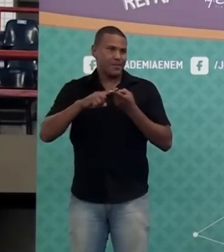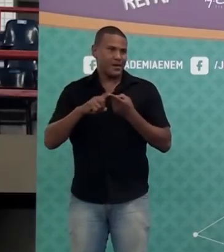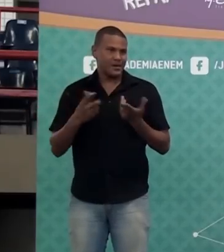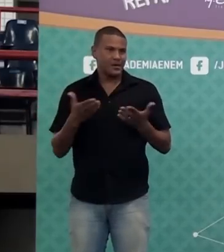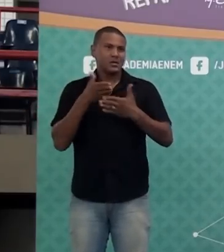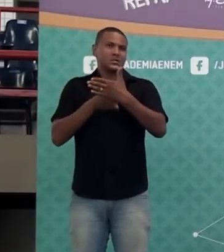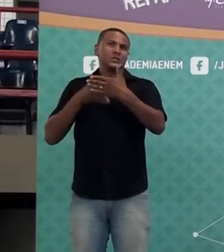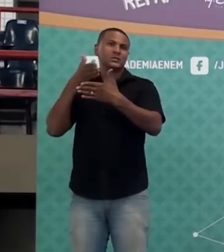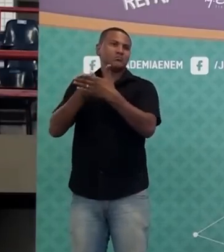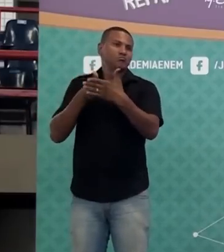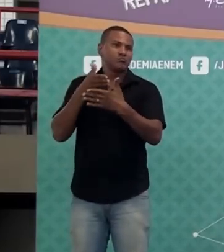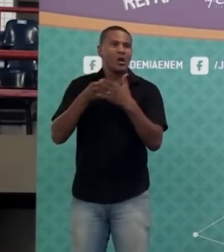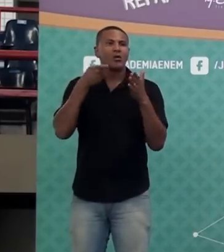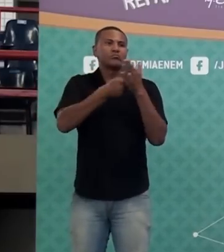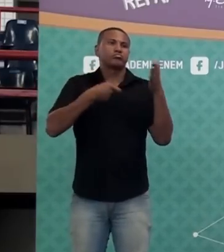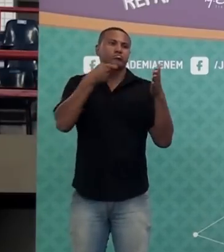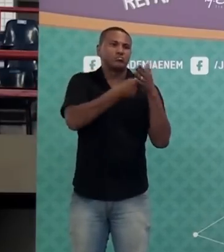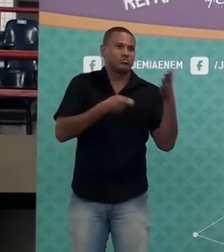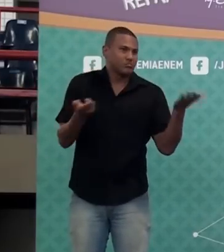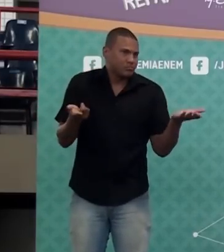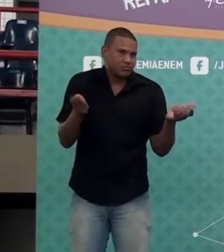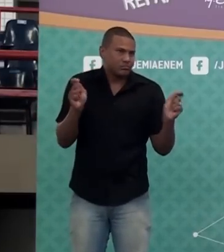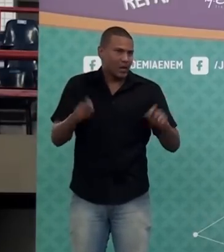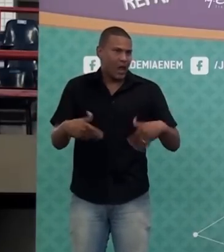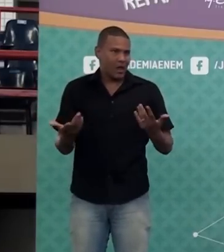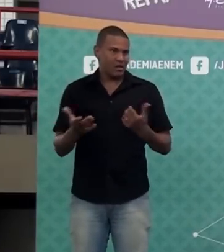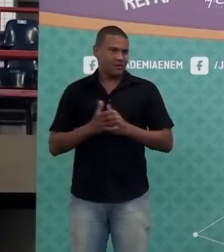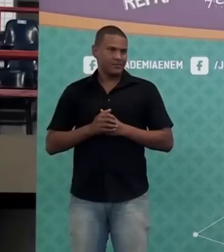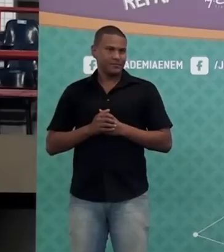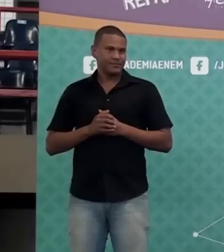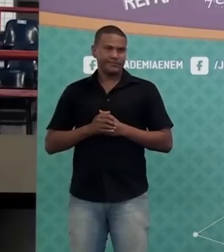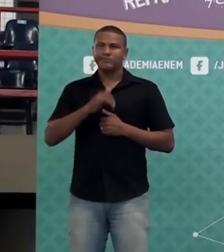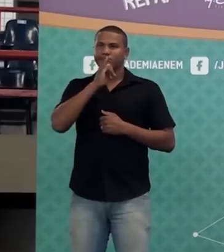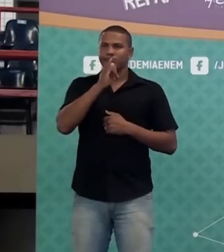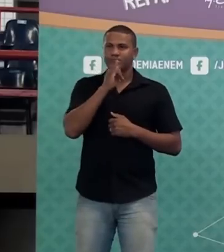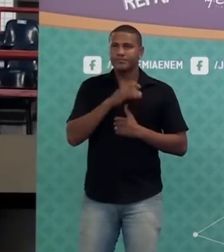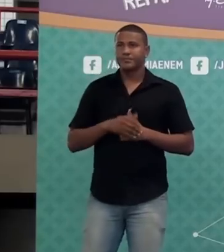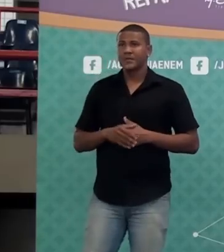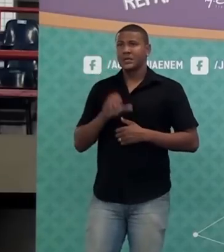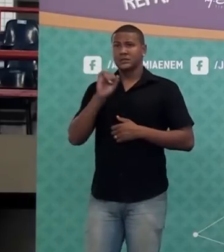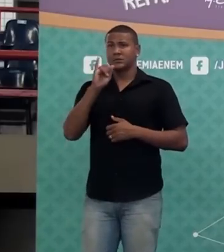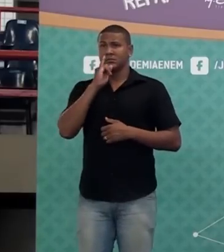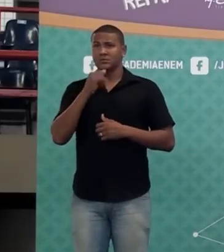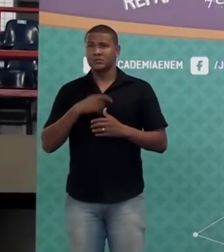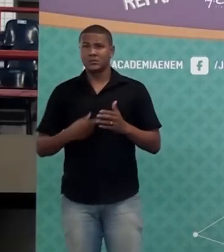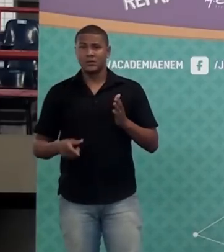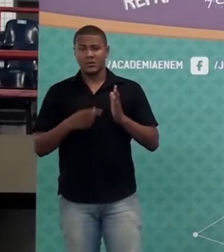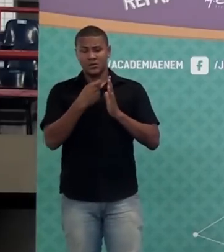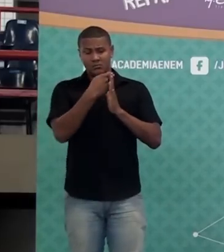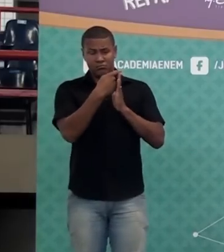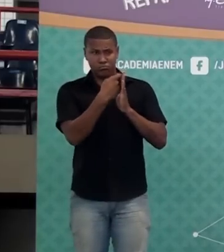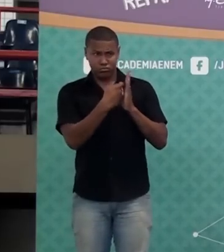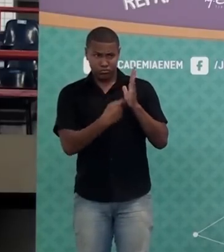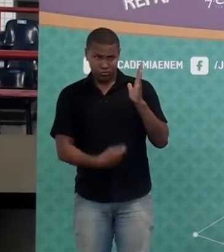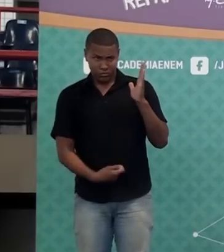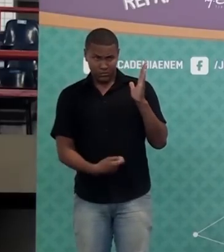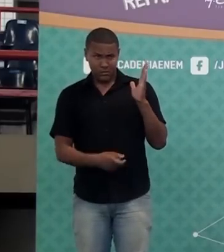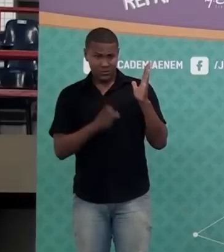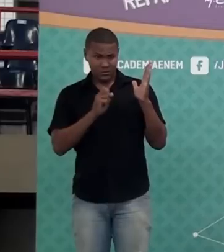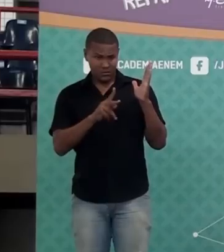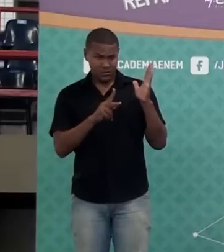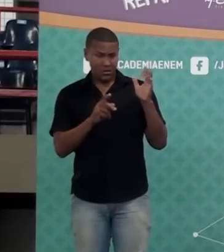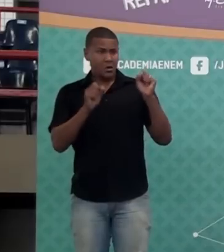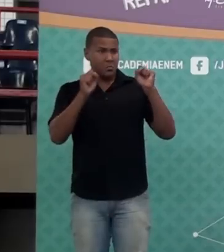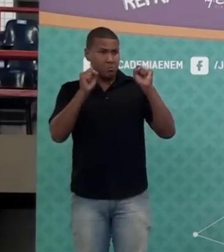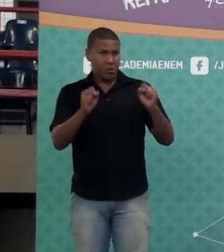posso começar com a palavra atualmente. No rascunho, quando eu for passar a limpo, eu tiro. Porque